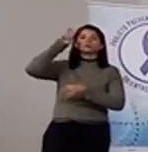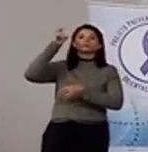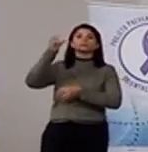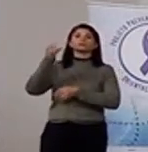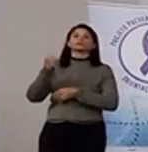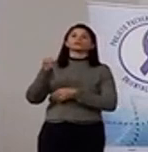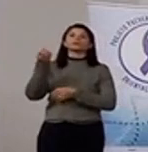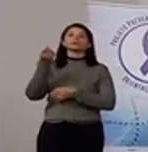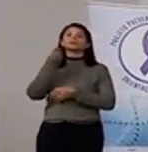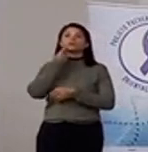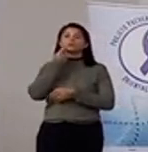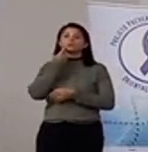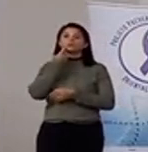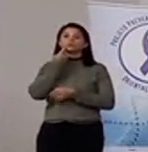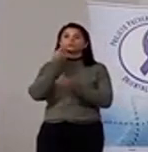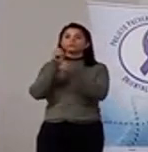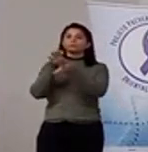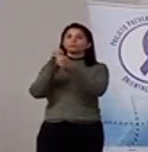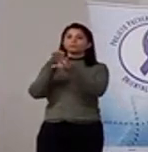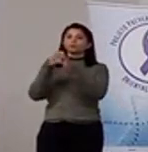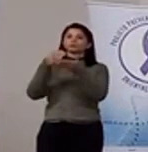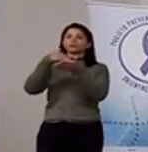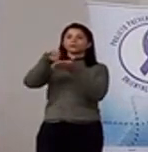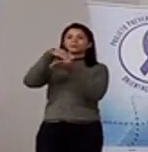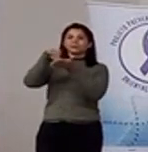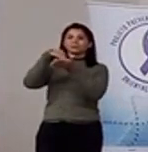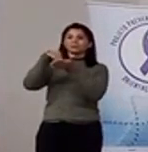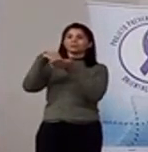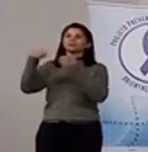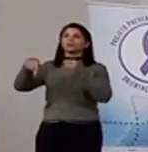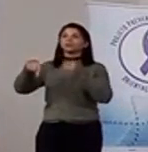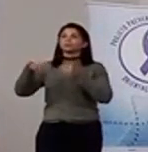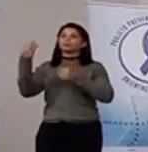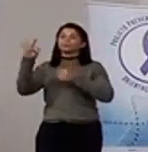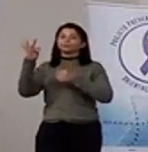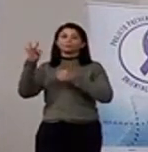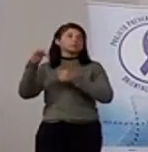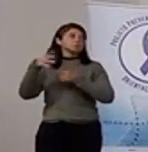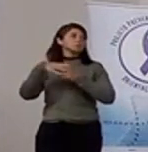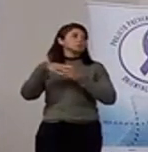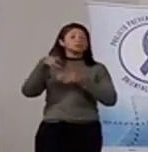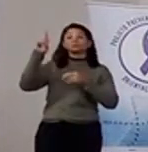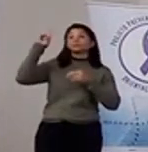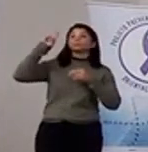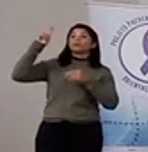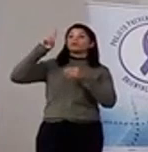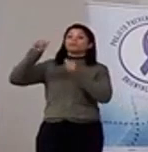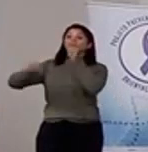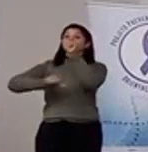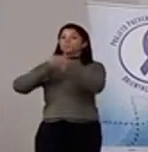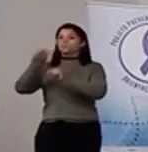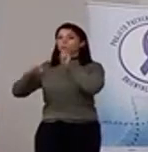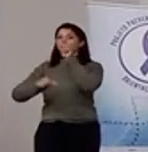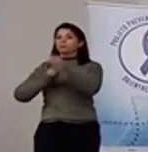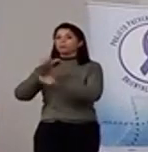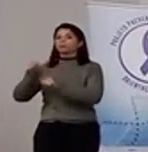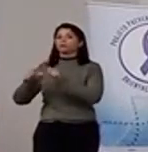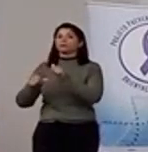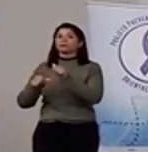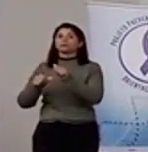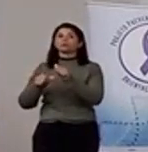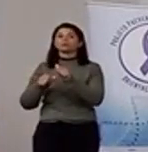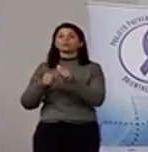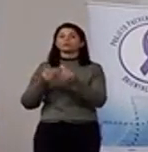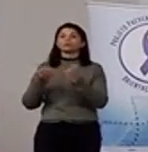Secretaria de Saúde de Franca. Então a gente espera que vai mudar. O Dr. Charles está falando que vai ter um encontro com os médicos,